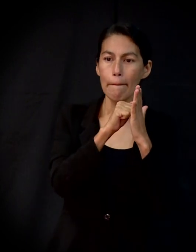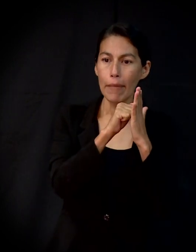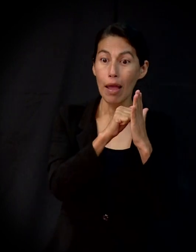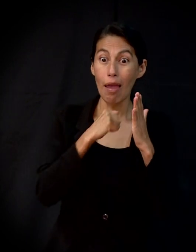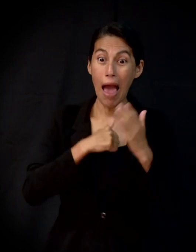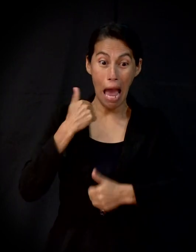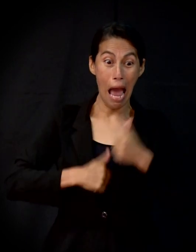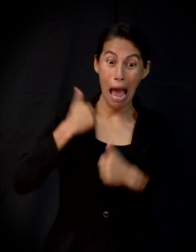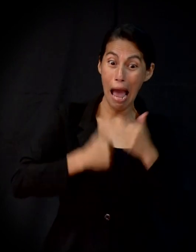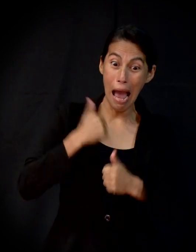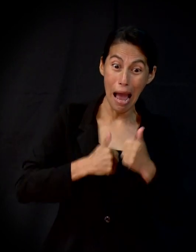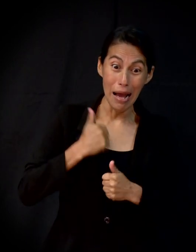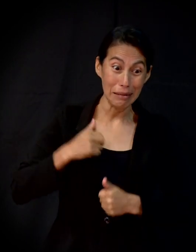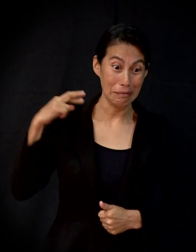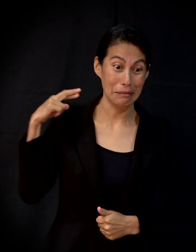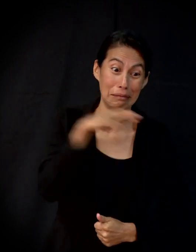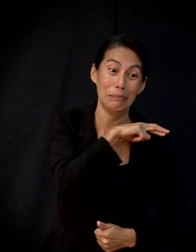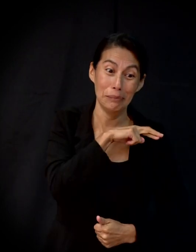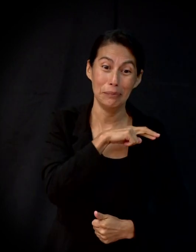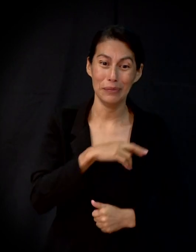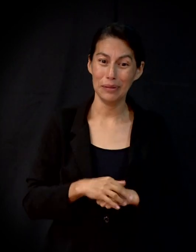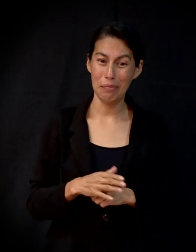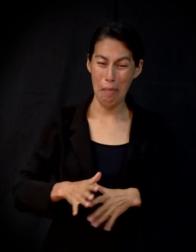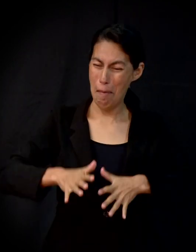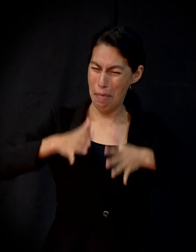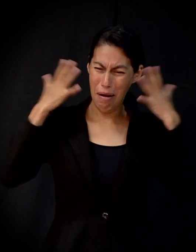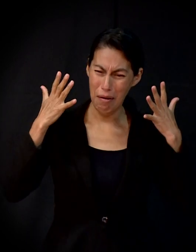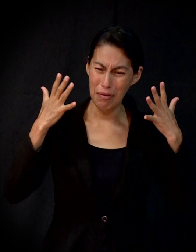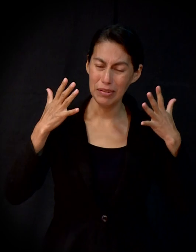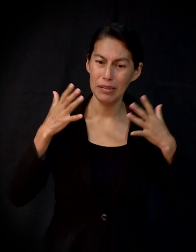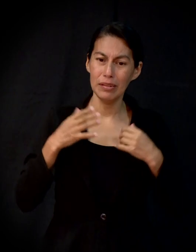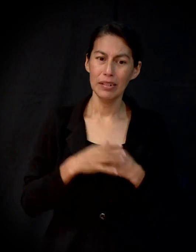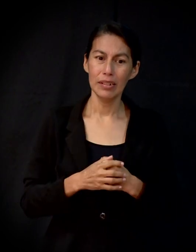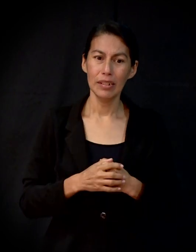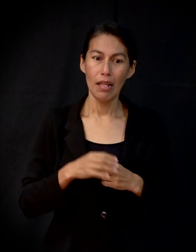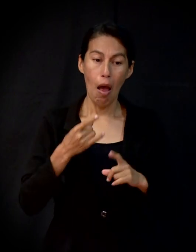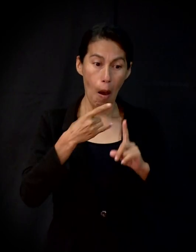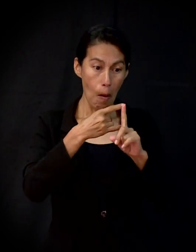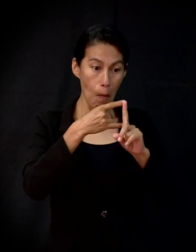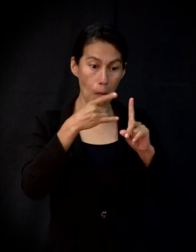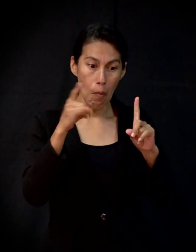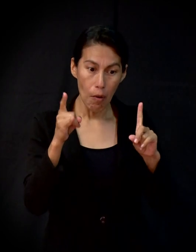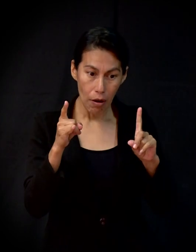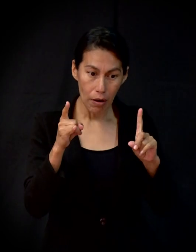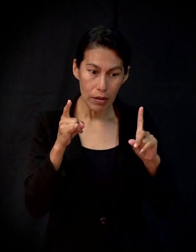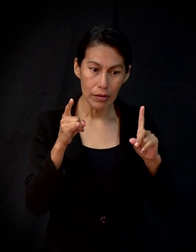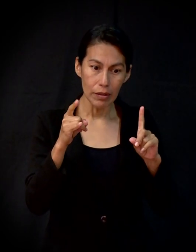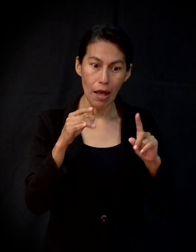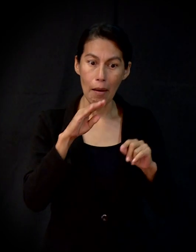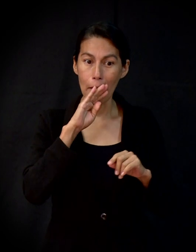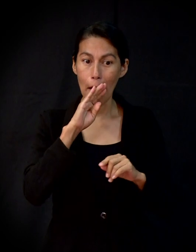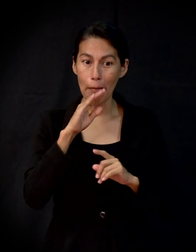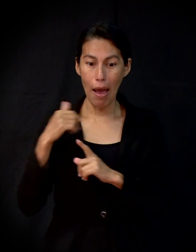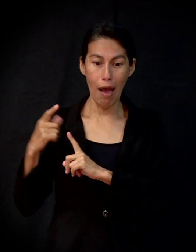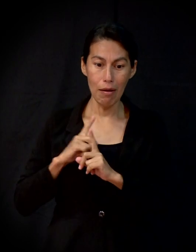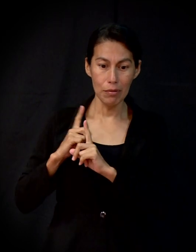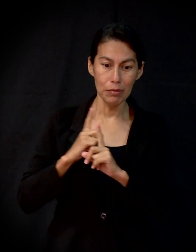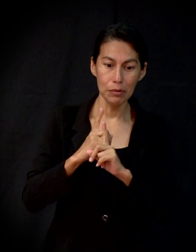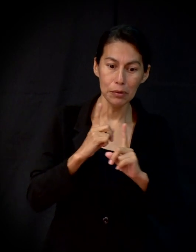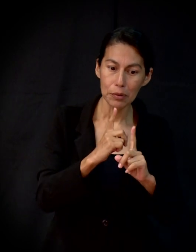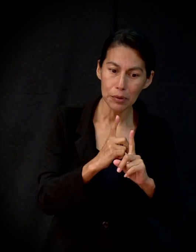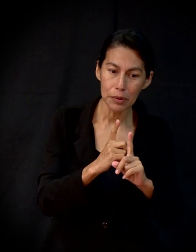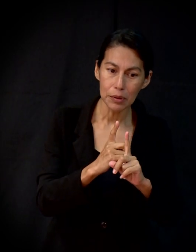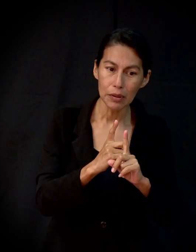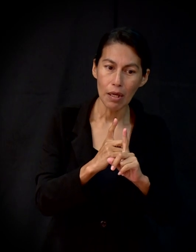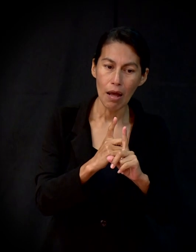salí corriendo por ahí por ahí para abrir la puerta de la calle. Pero mi mamá iba detrás